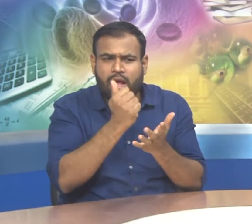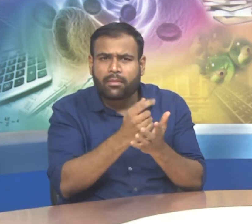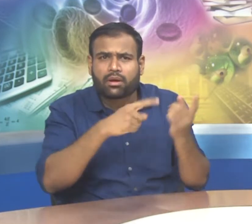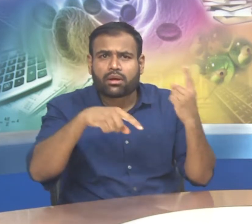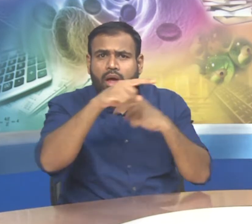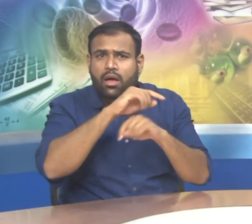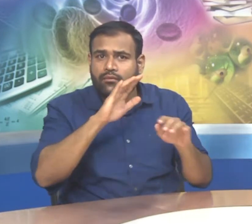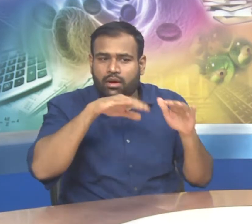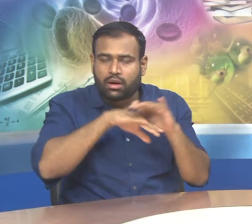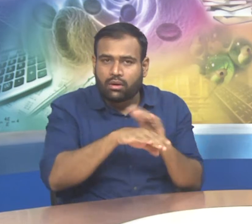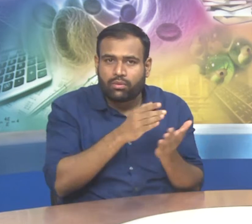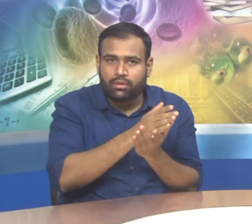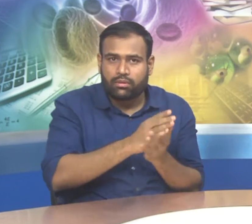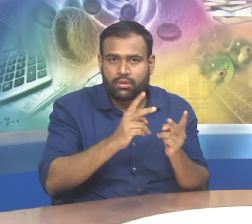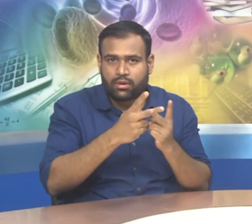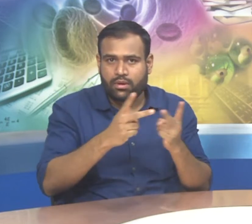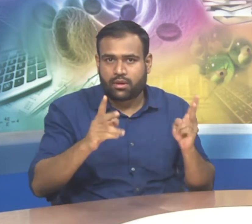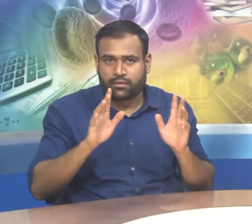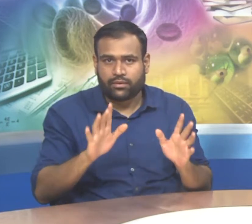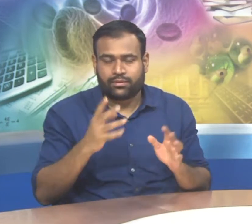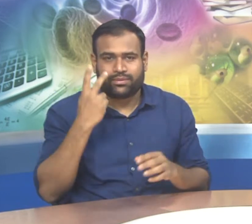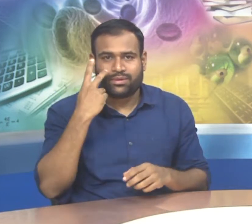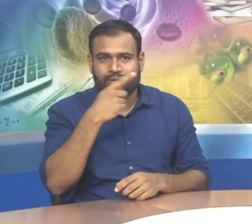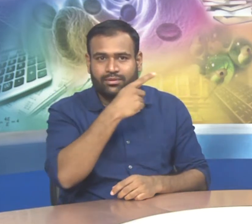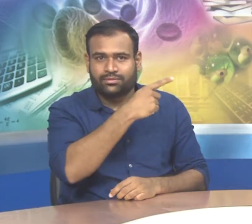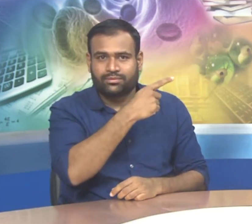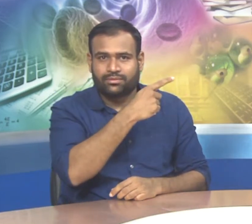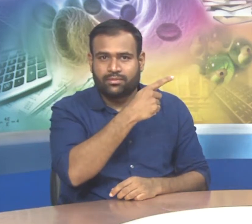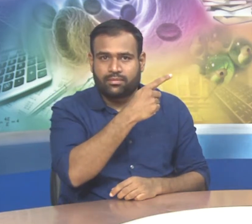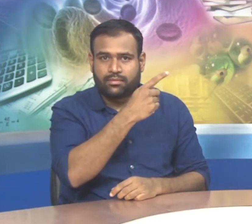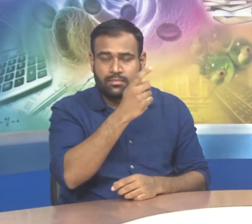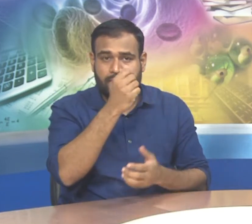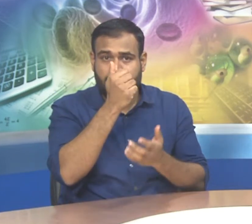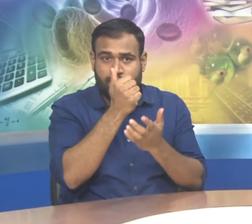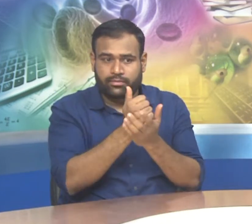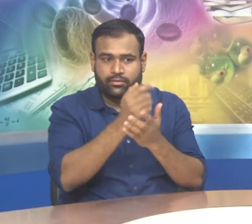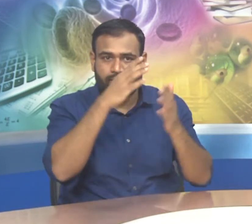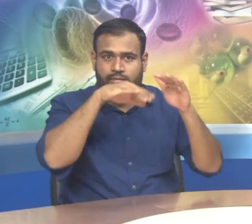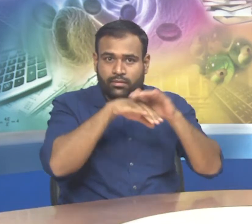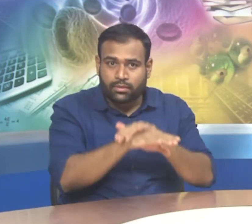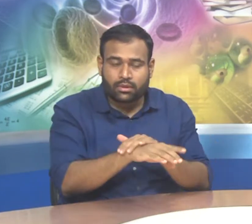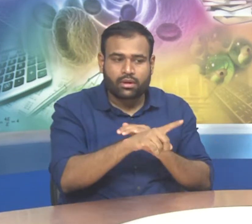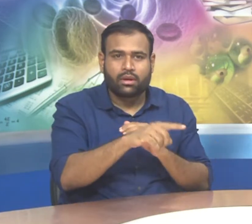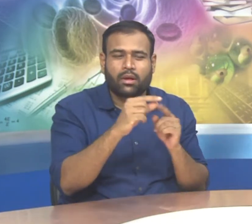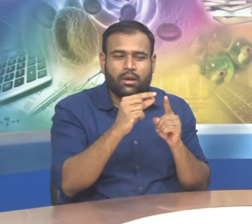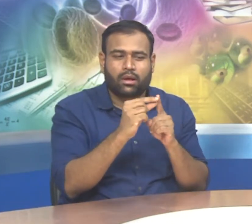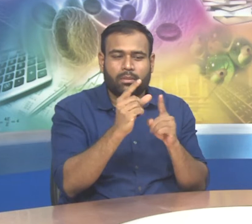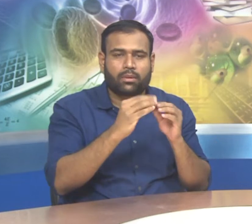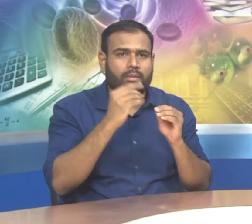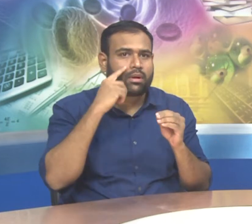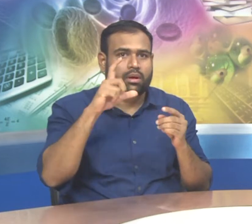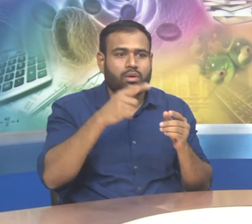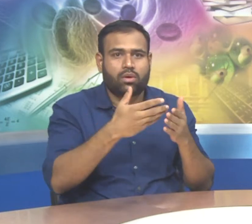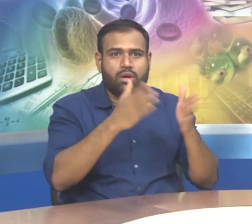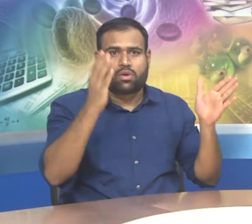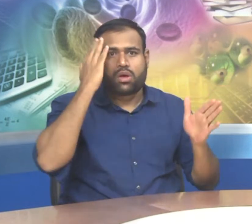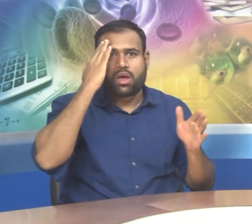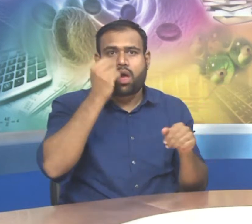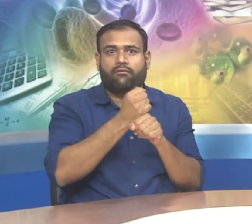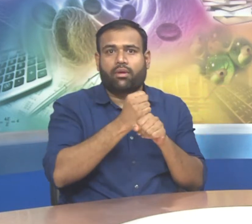and the usage of commercial banks. Now here we can see the types of